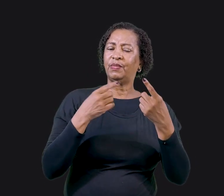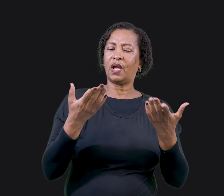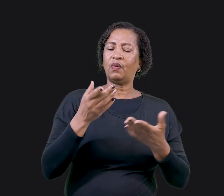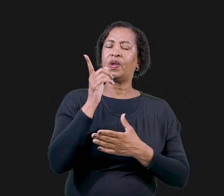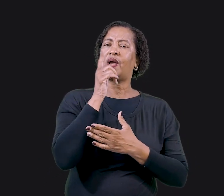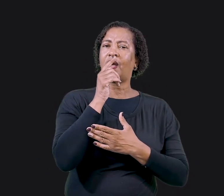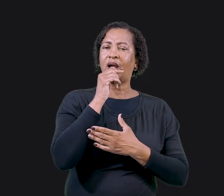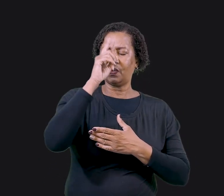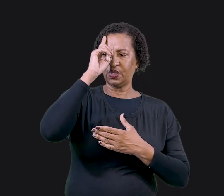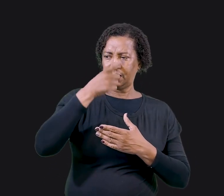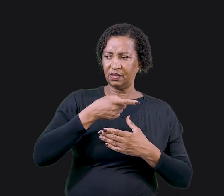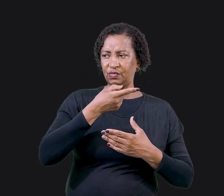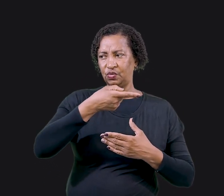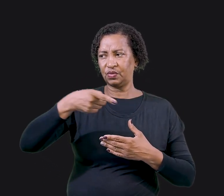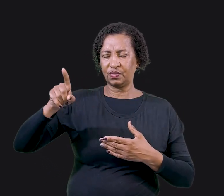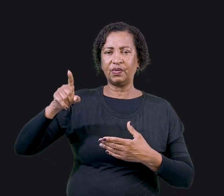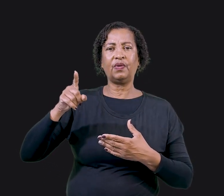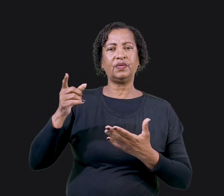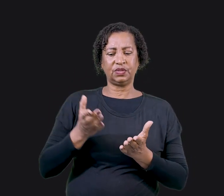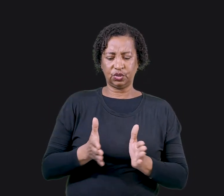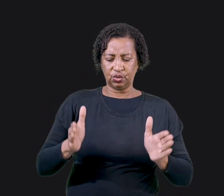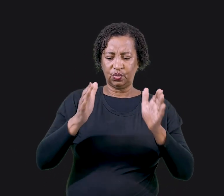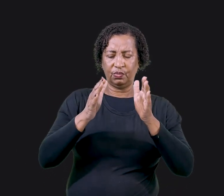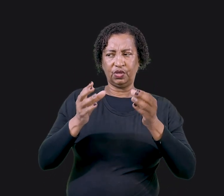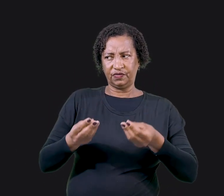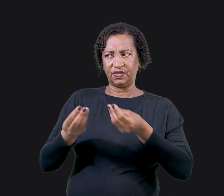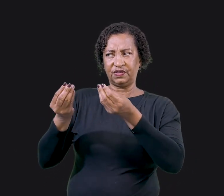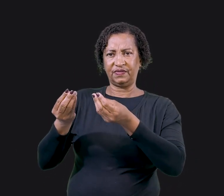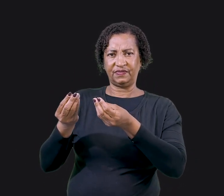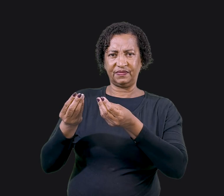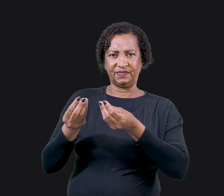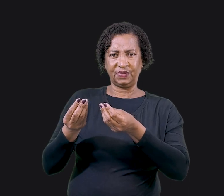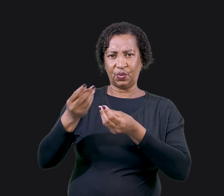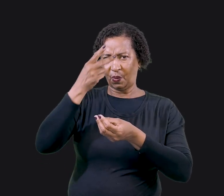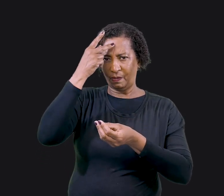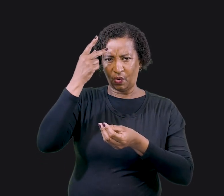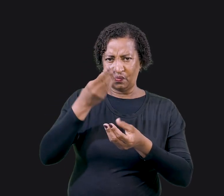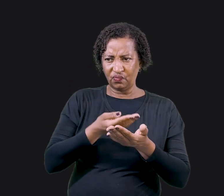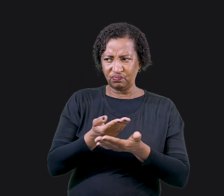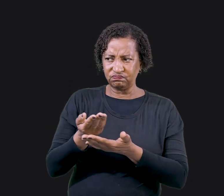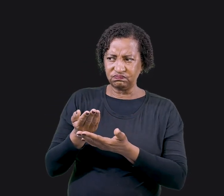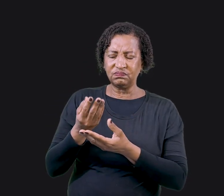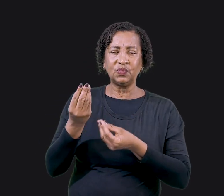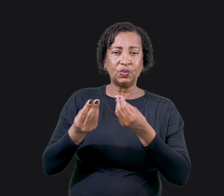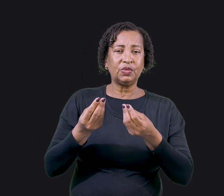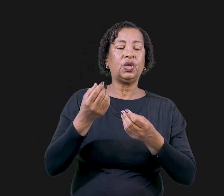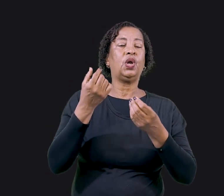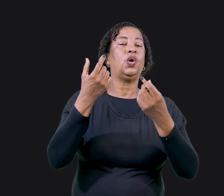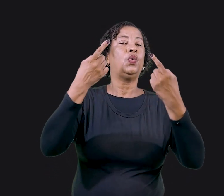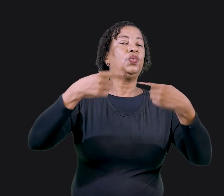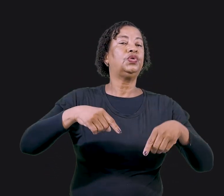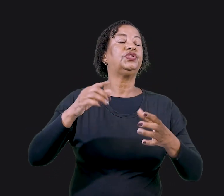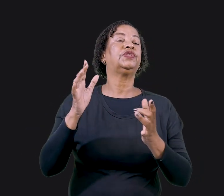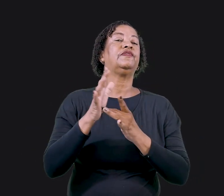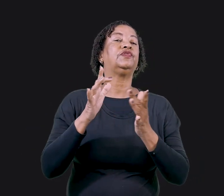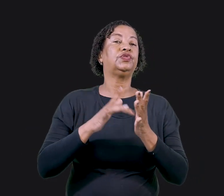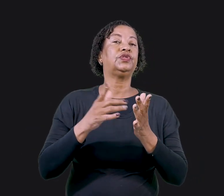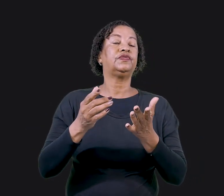vamos ter que servir essa água que ele mandou a gente pôr nos potes, é isso? O desafio de Jesus parecia ser: comecem a servir e a água